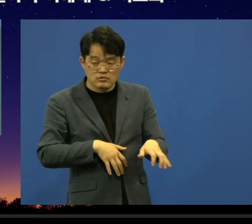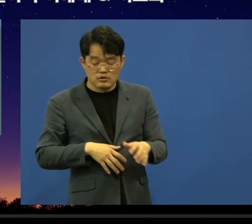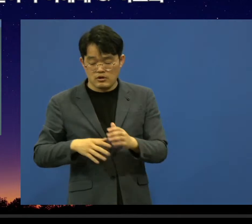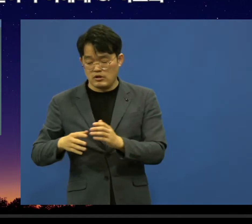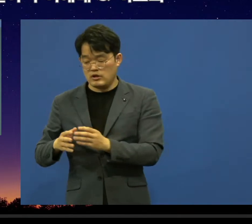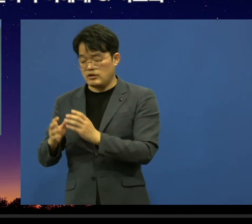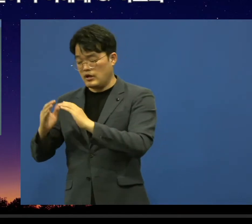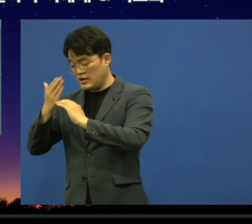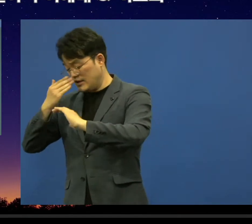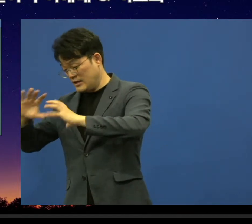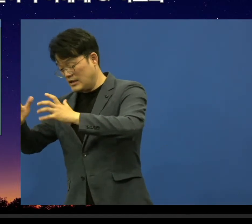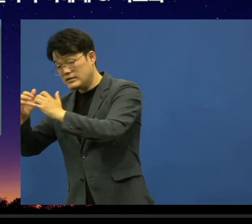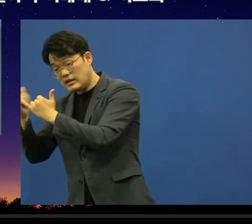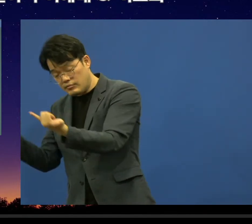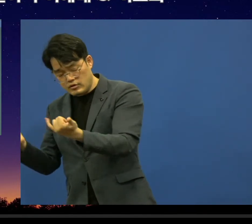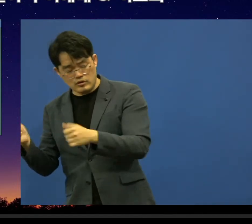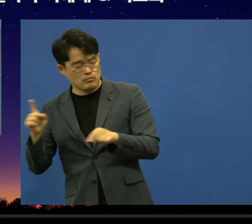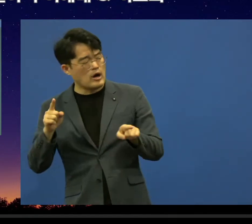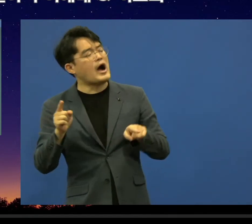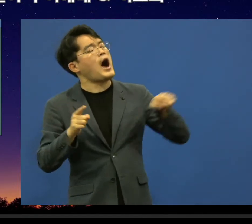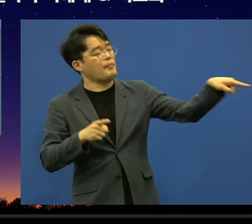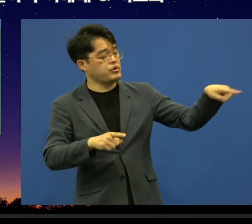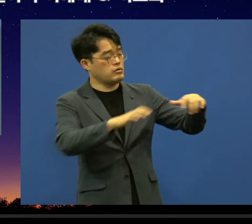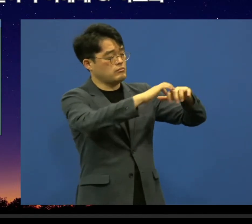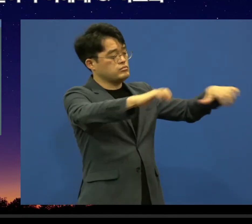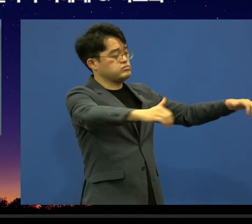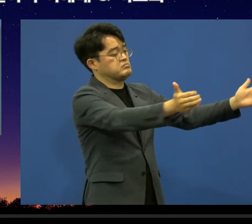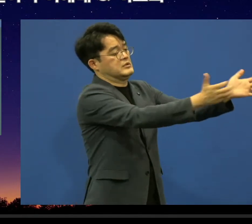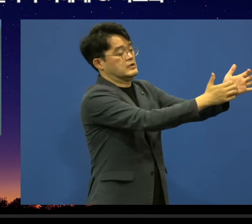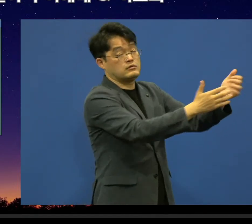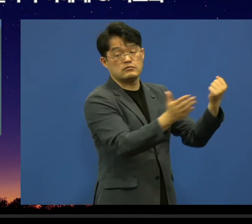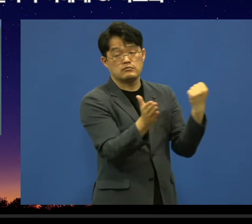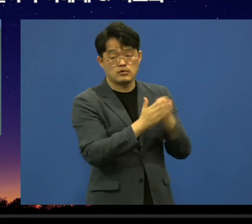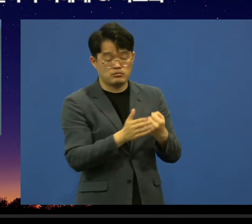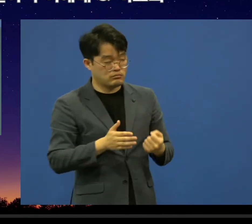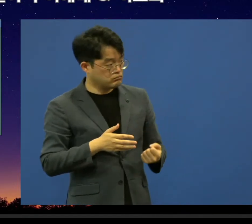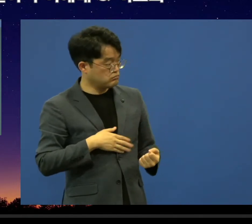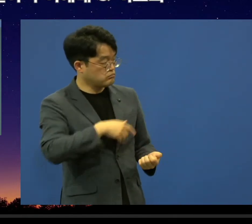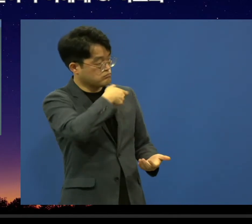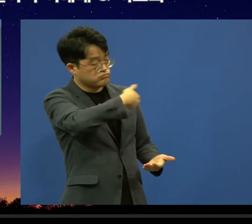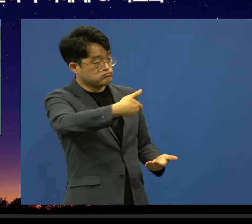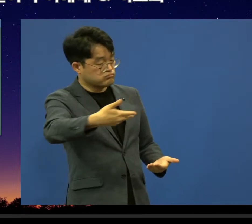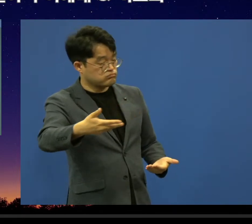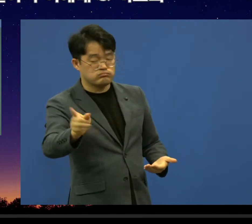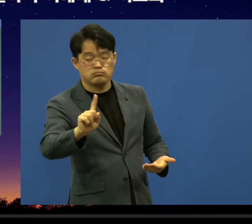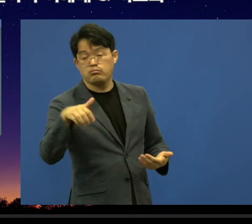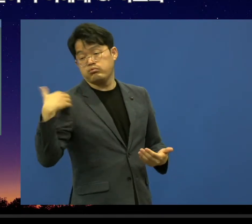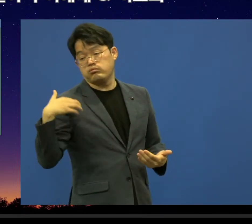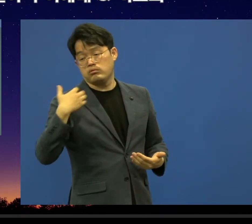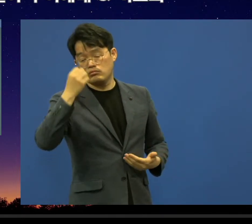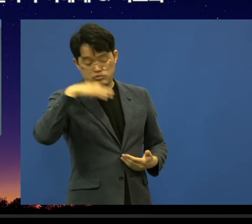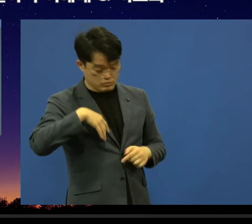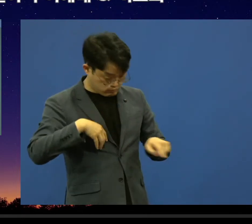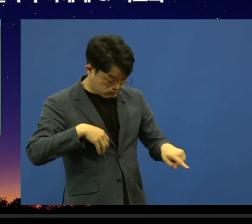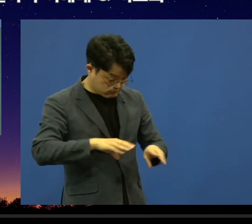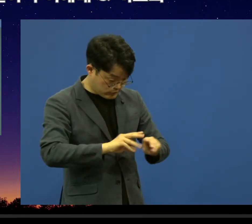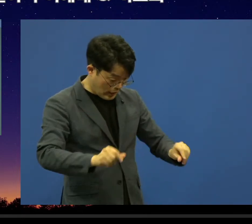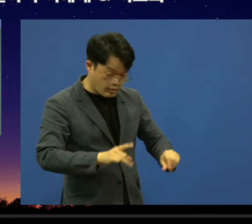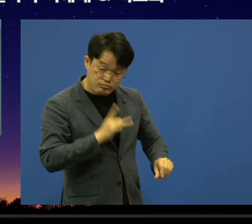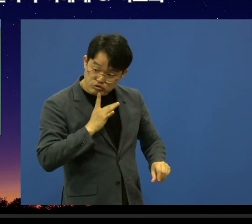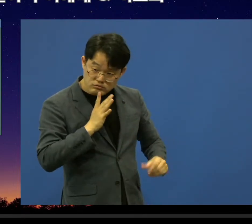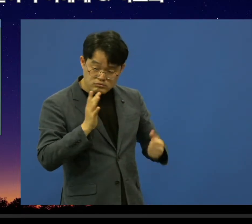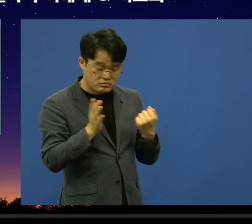길만 있었어요. 순종하며 한 걸음 한 걸음 걸어가다 보니 강은 없고 마른 길만 있었어요.